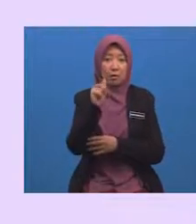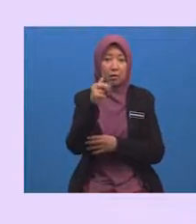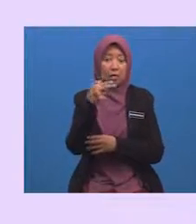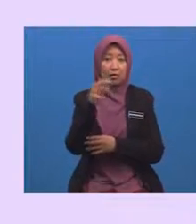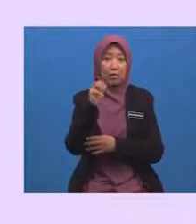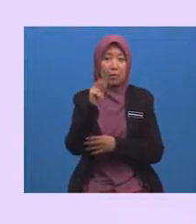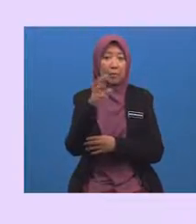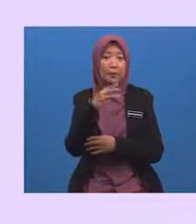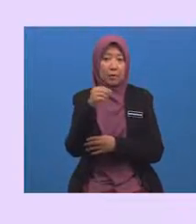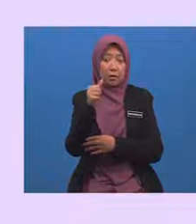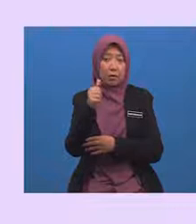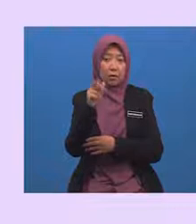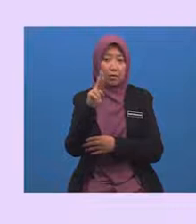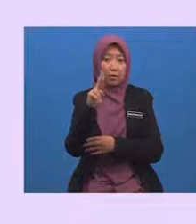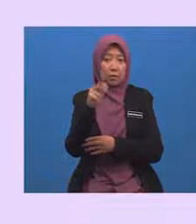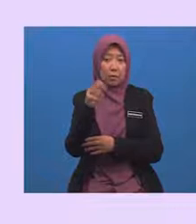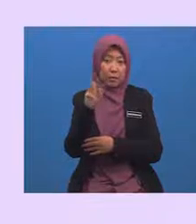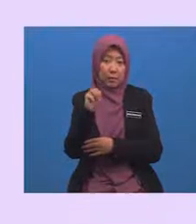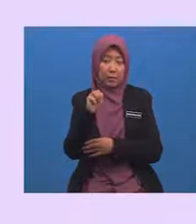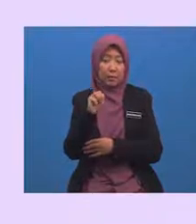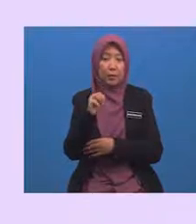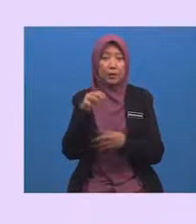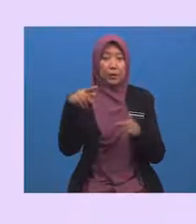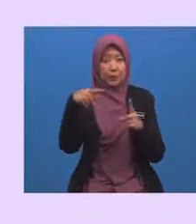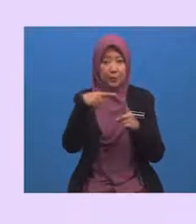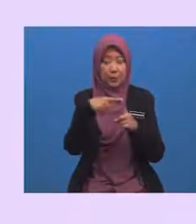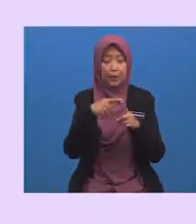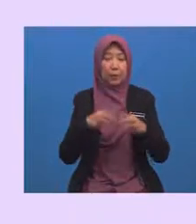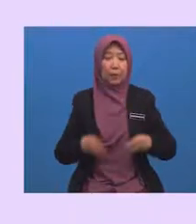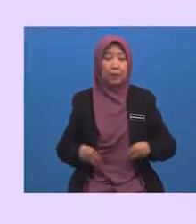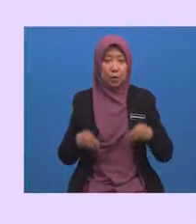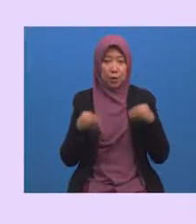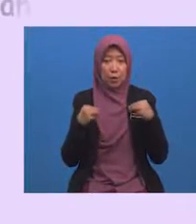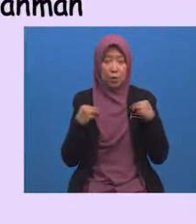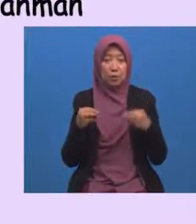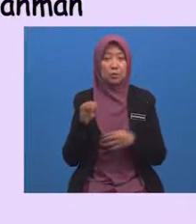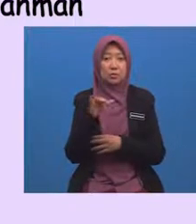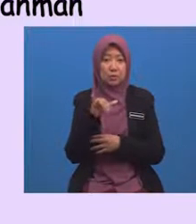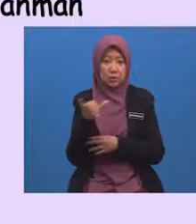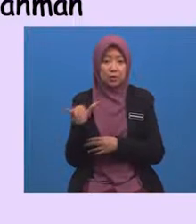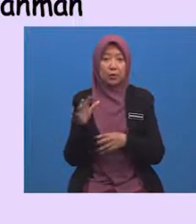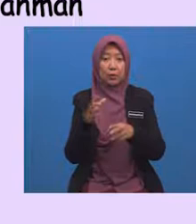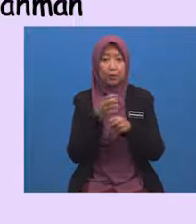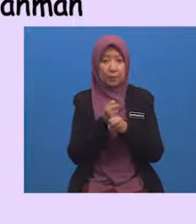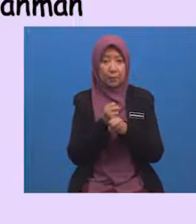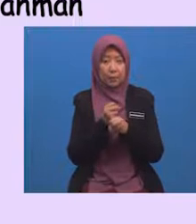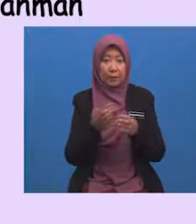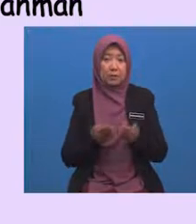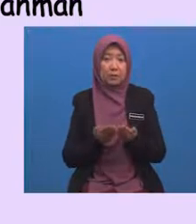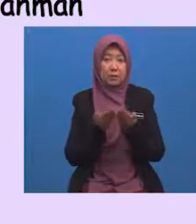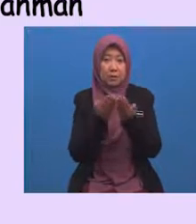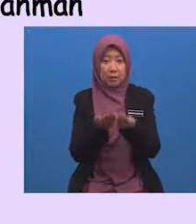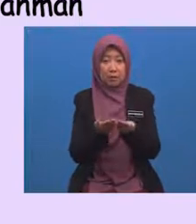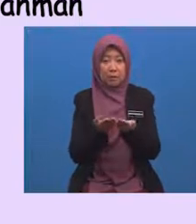Ar-Rahim kepada makhluknya. Yang keempat, murid-murid dapat